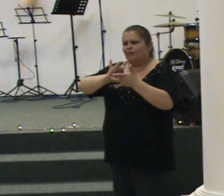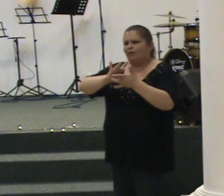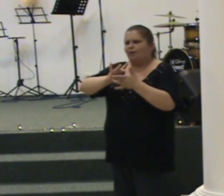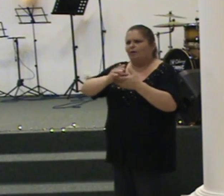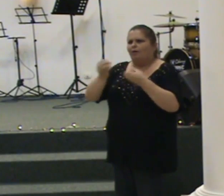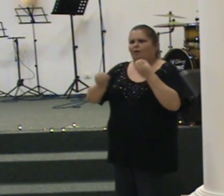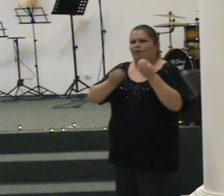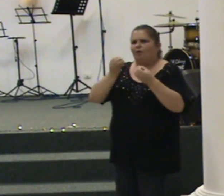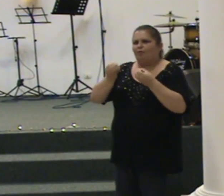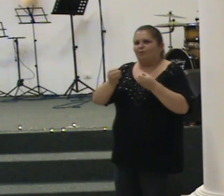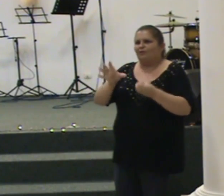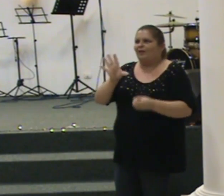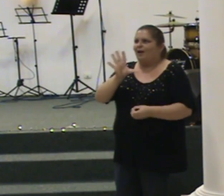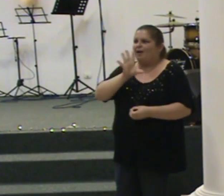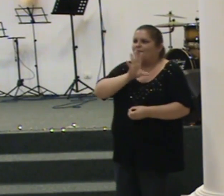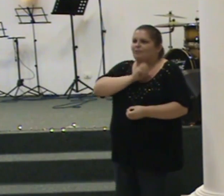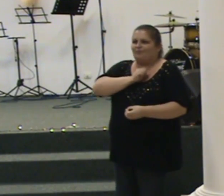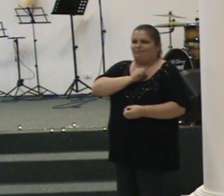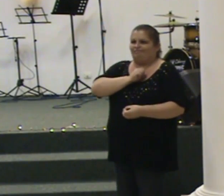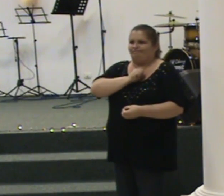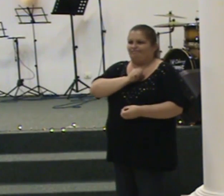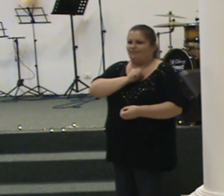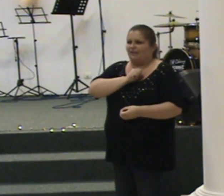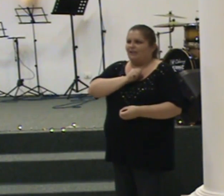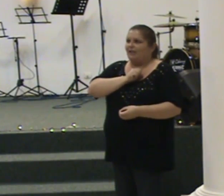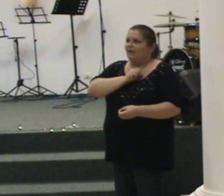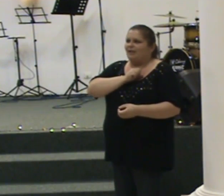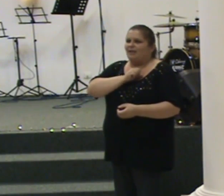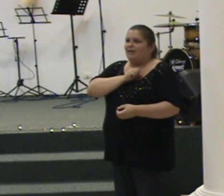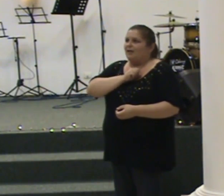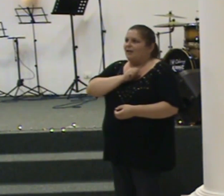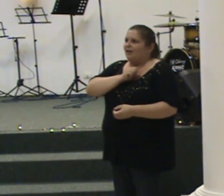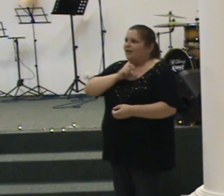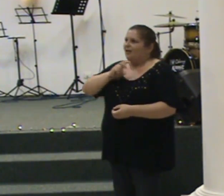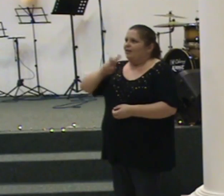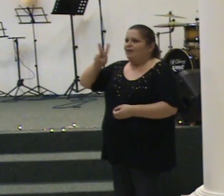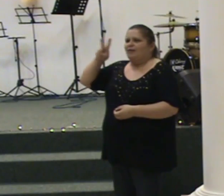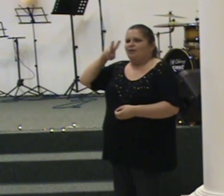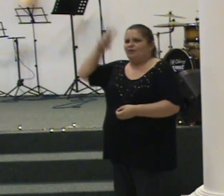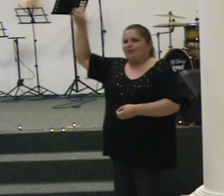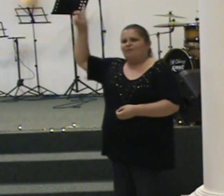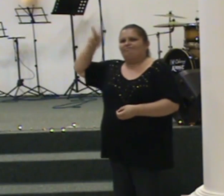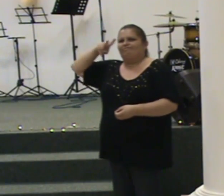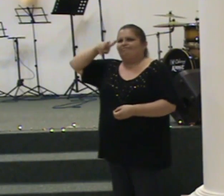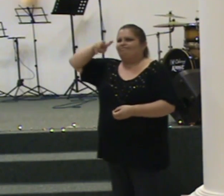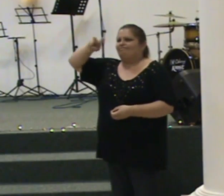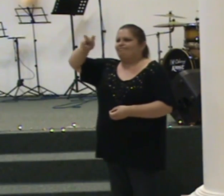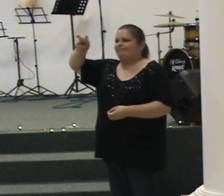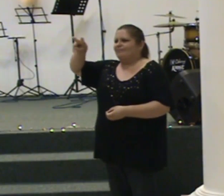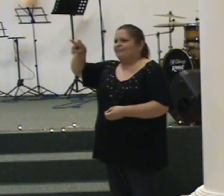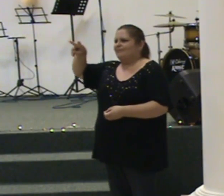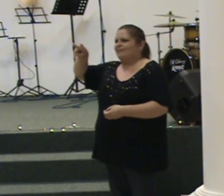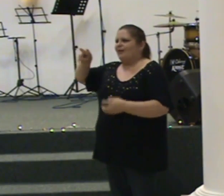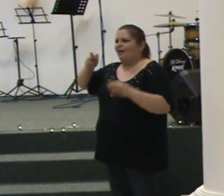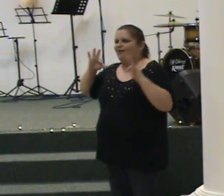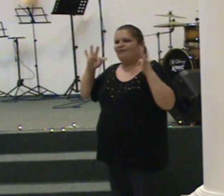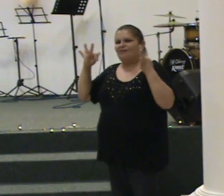Como Deus é amor. E Ele olha nos seus filhos e vê a família